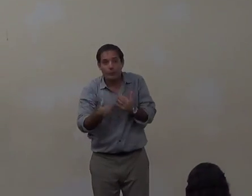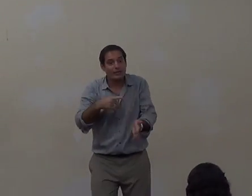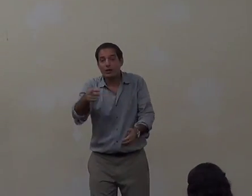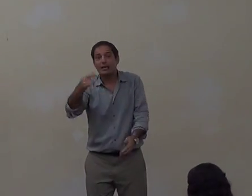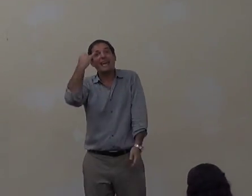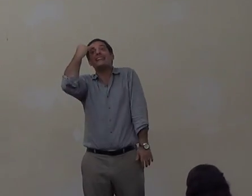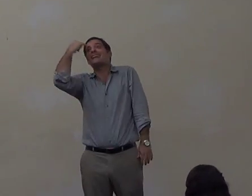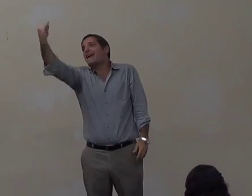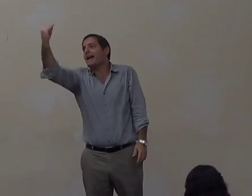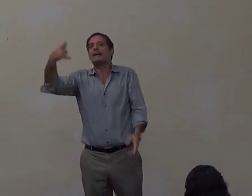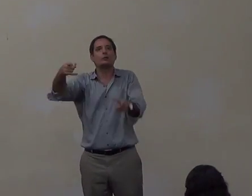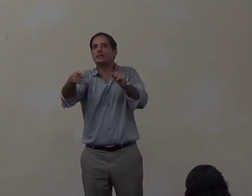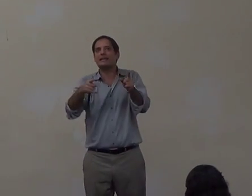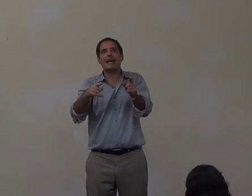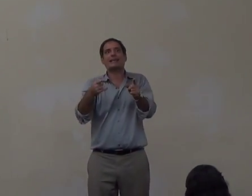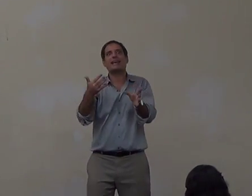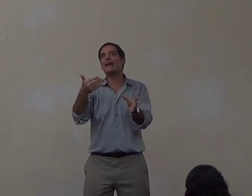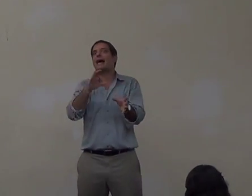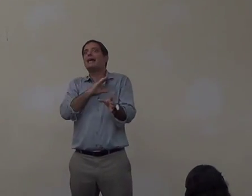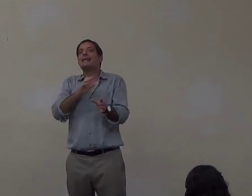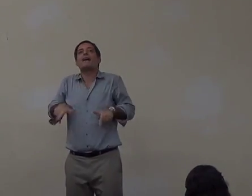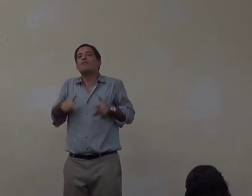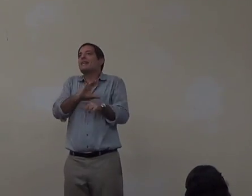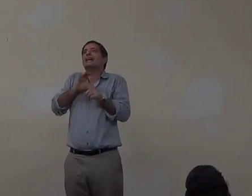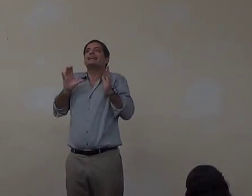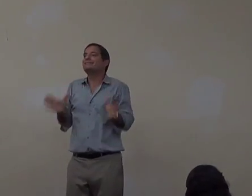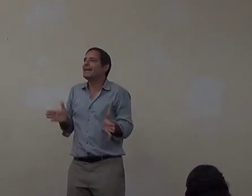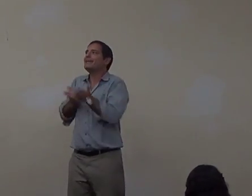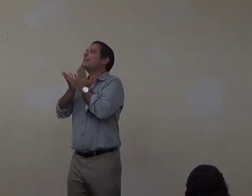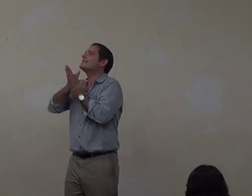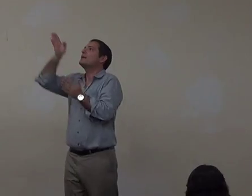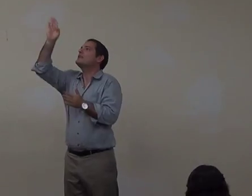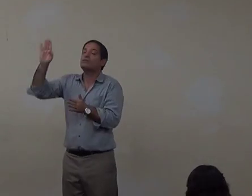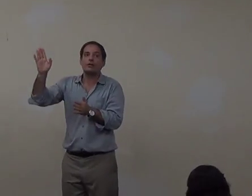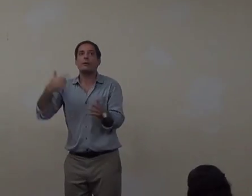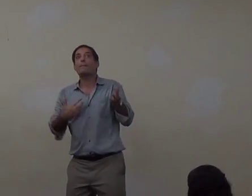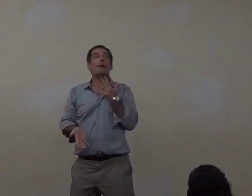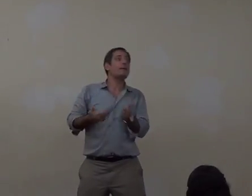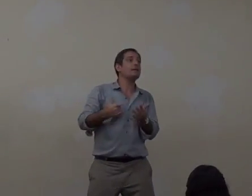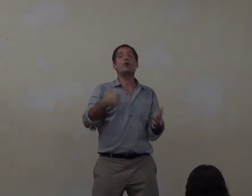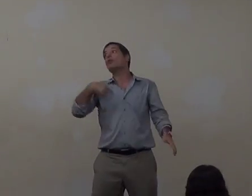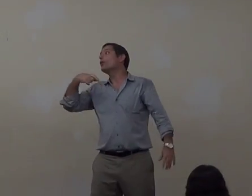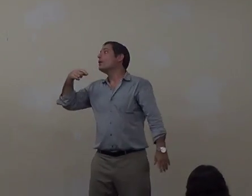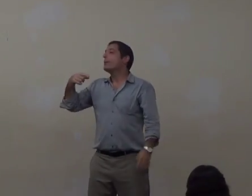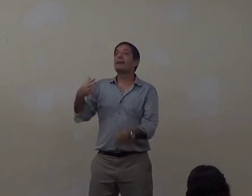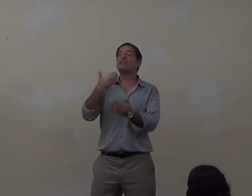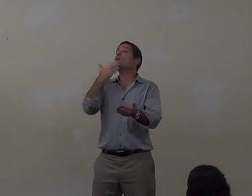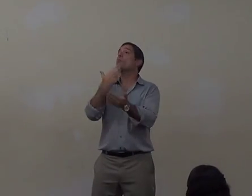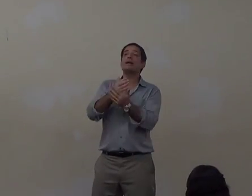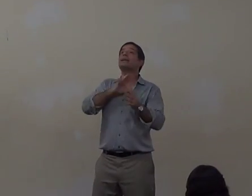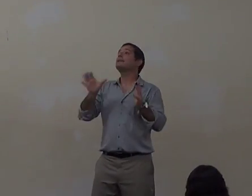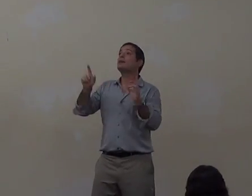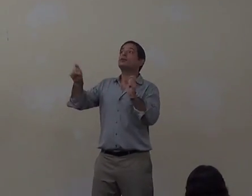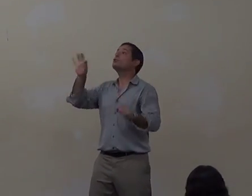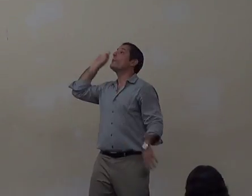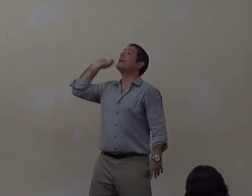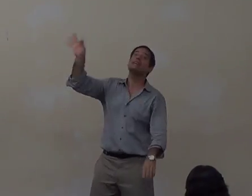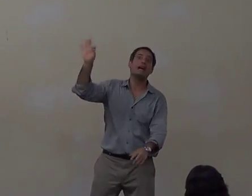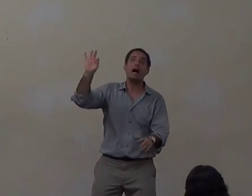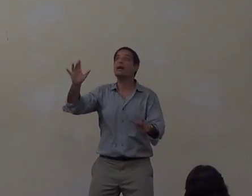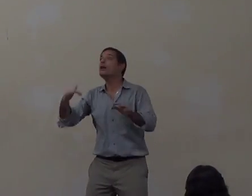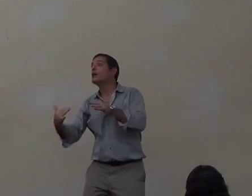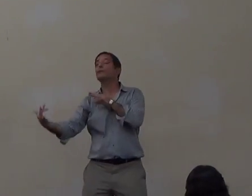no importa la idea que tú tenías que era la vida cristiana en el servicio a Dios, maybe no, para ser un buen cristiano tienes